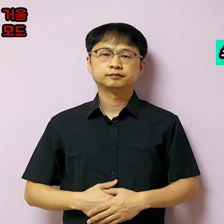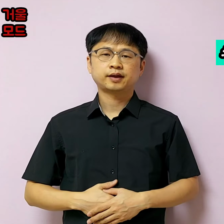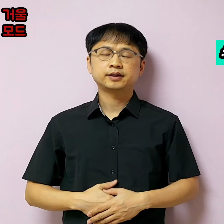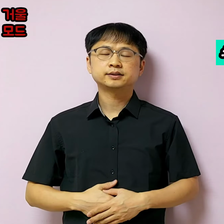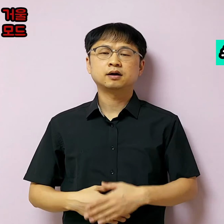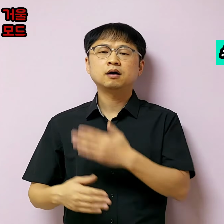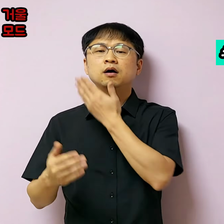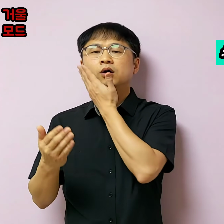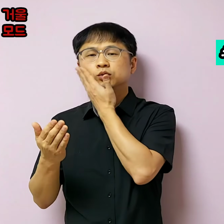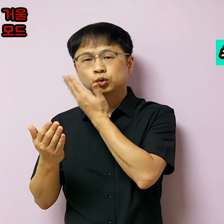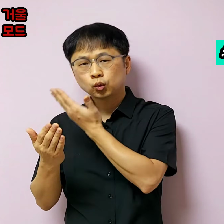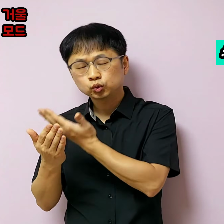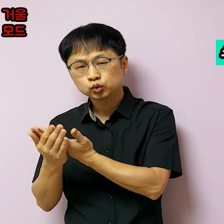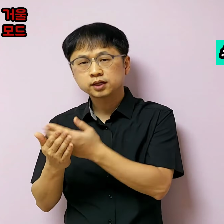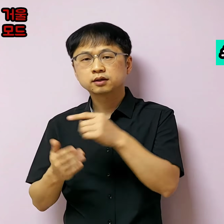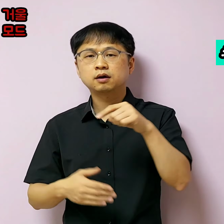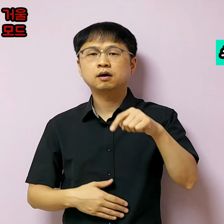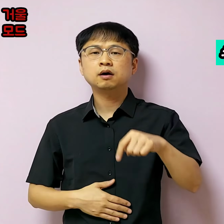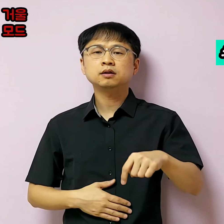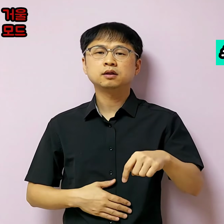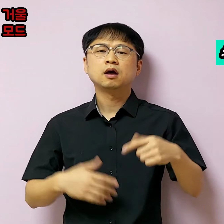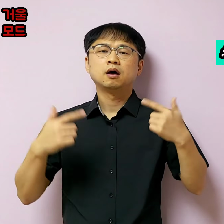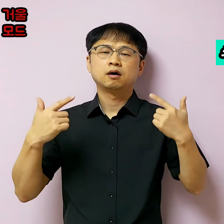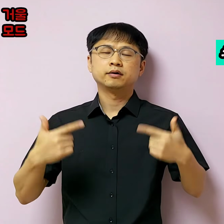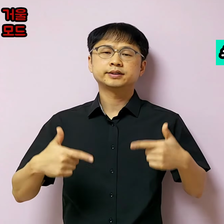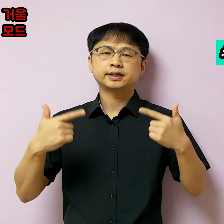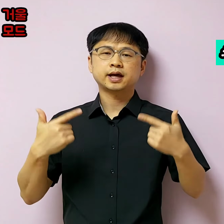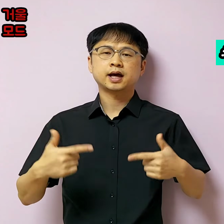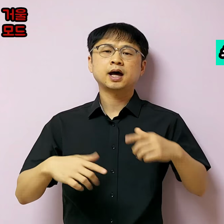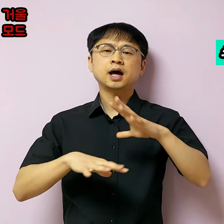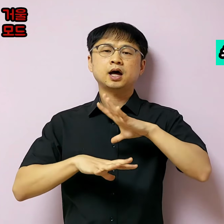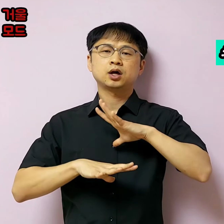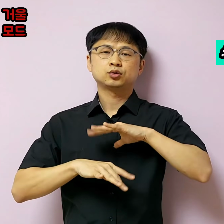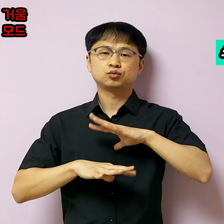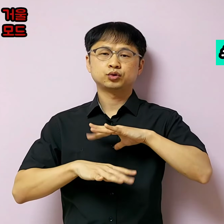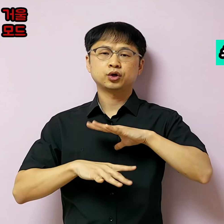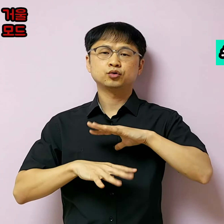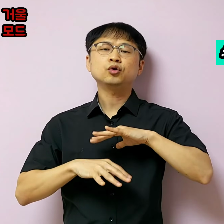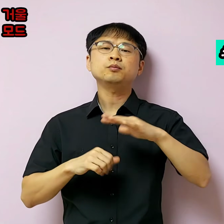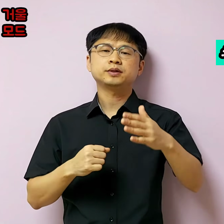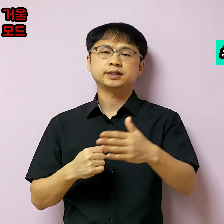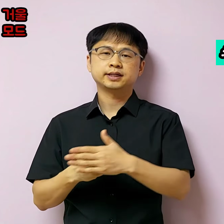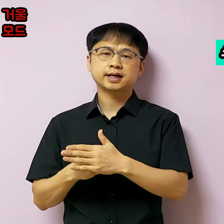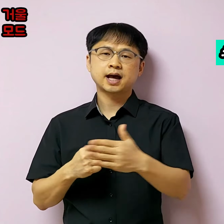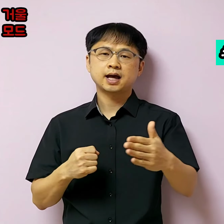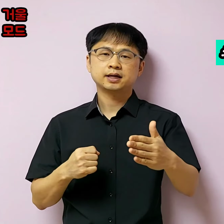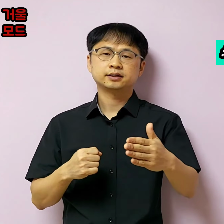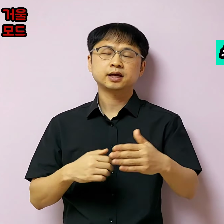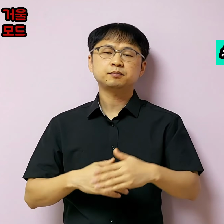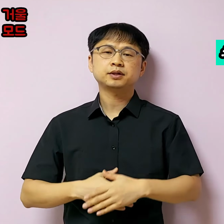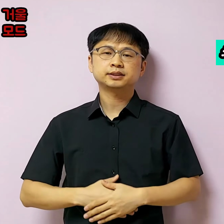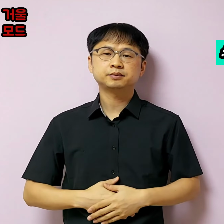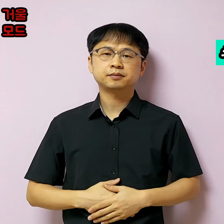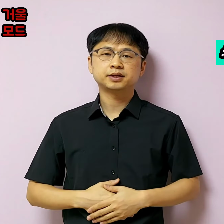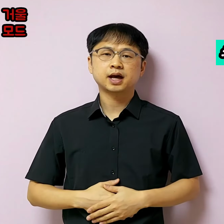네, 그래서 소중한 건 언제나 두려움이니까 이렇게 표현하시면